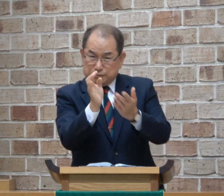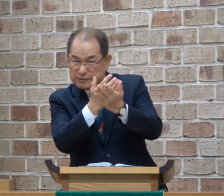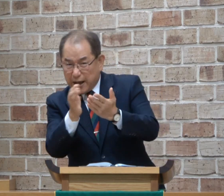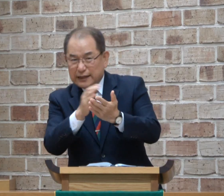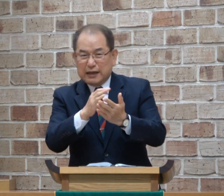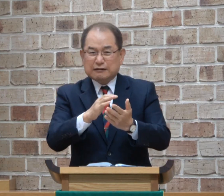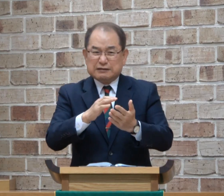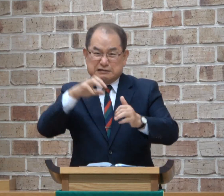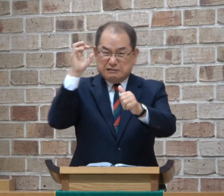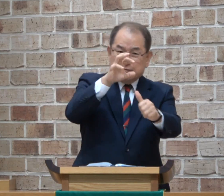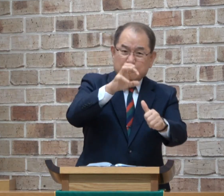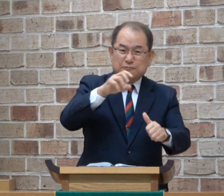정죄하고